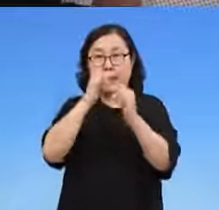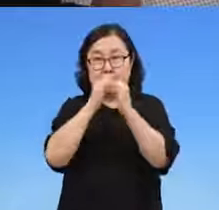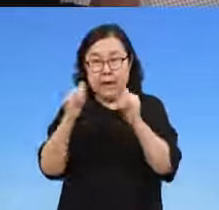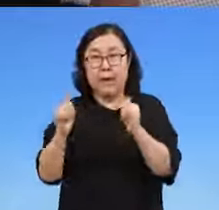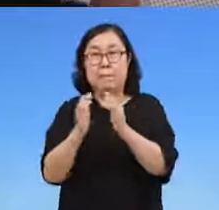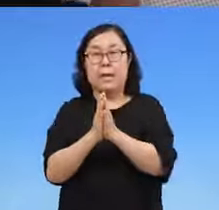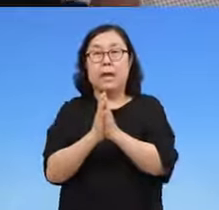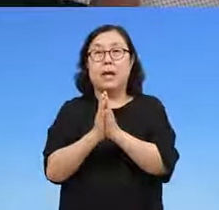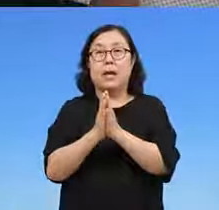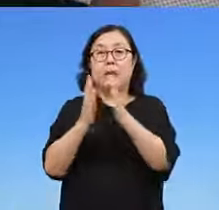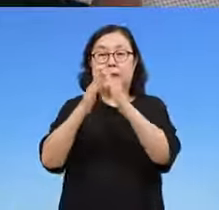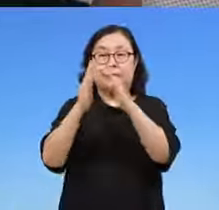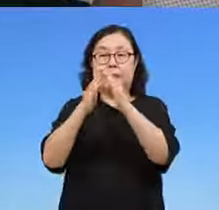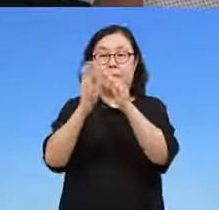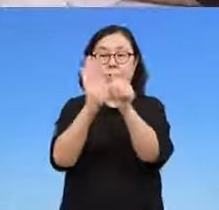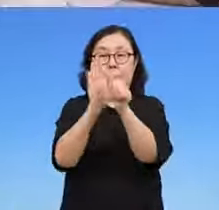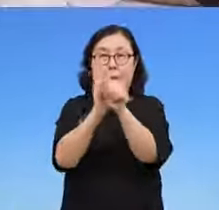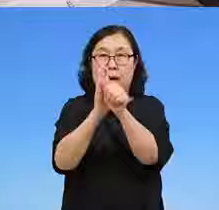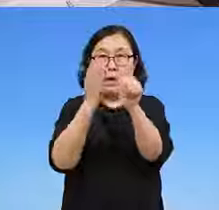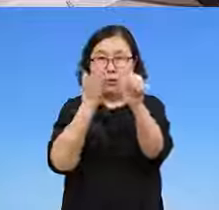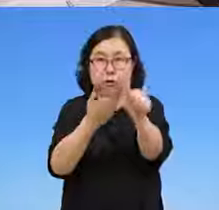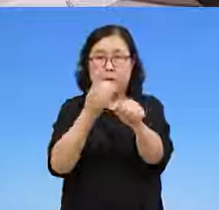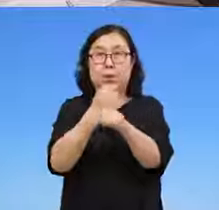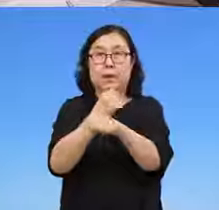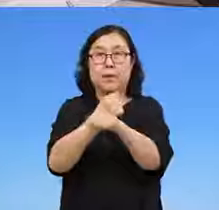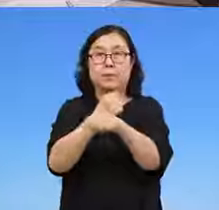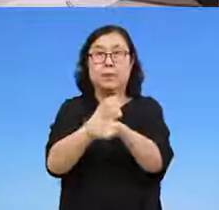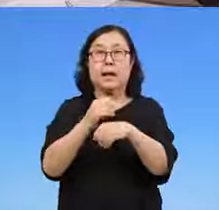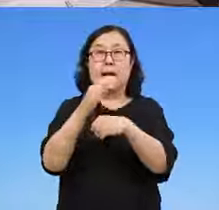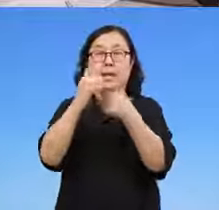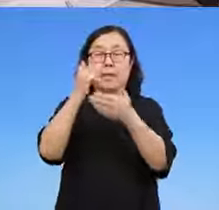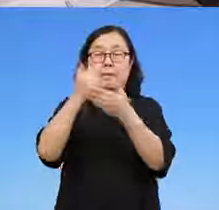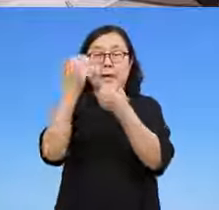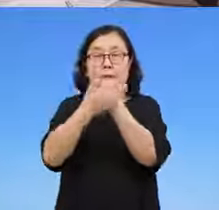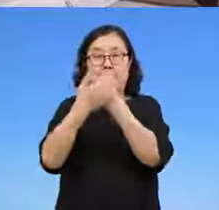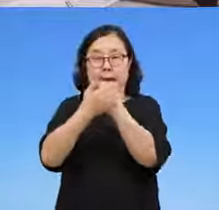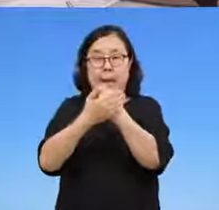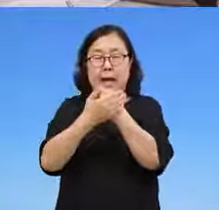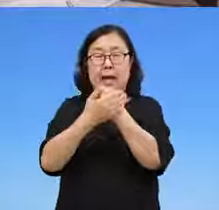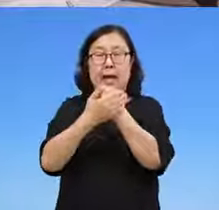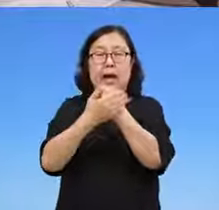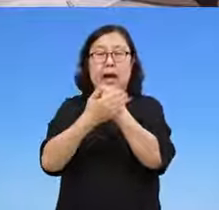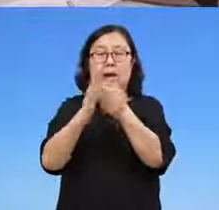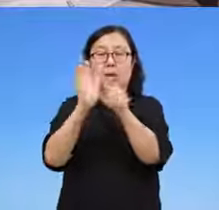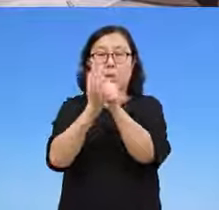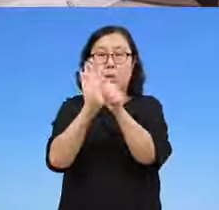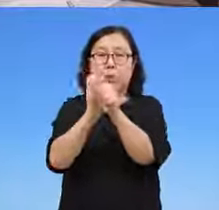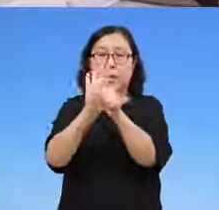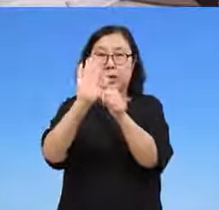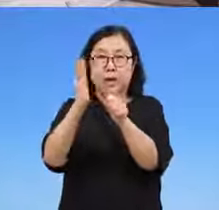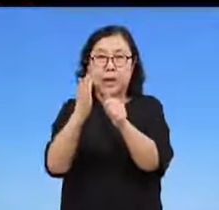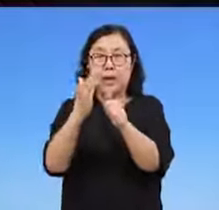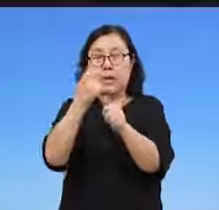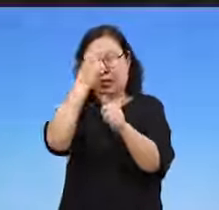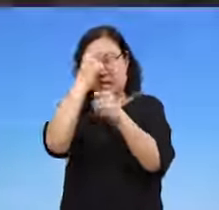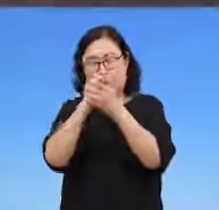대화 중에도 하나님의 위로가 전해지길 마음으로 기도합니다. 늘 저희를 지켜봐 주시고